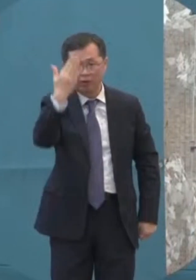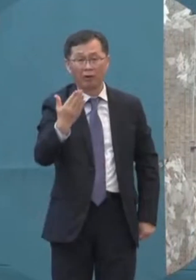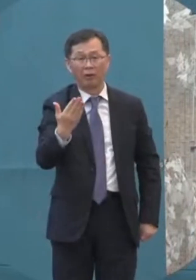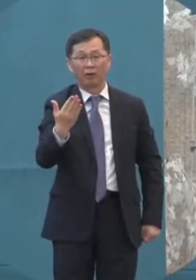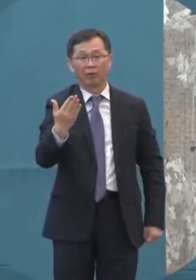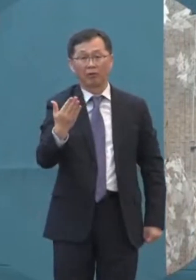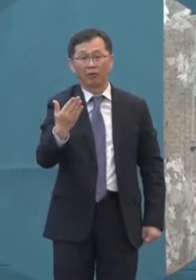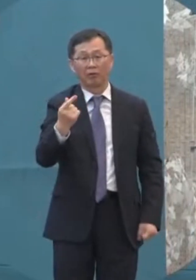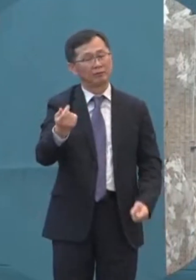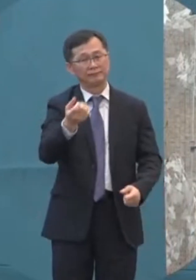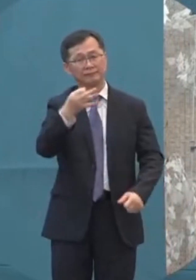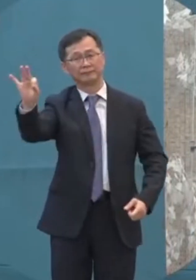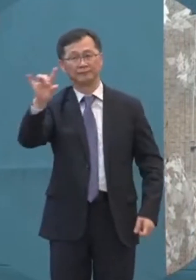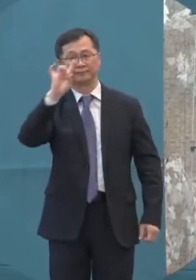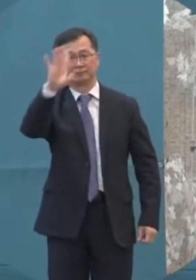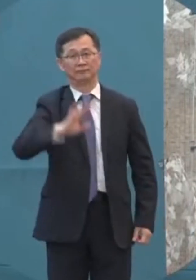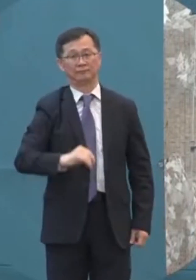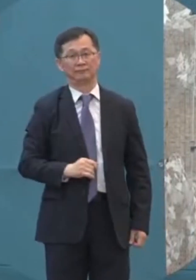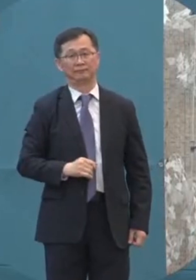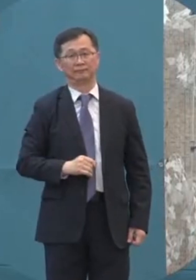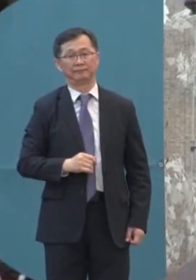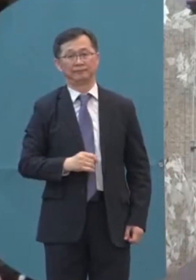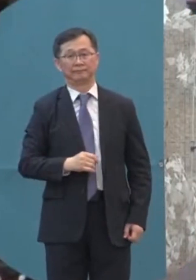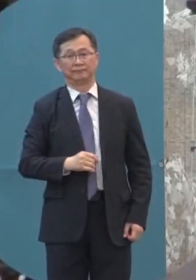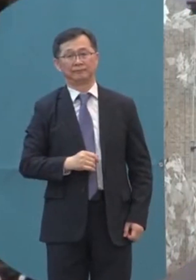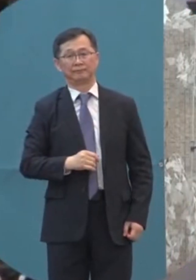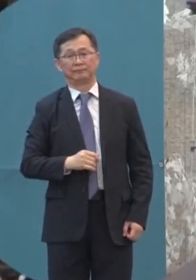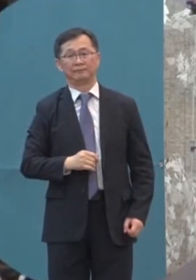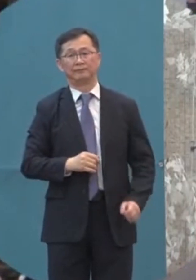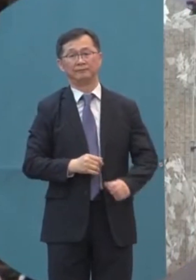그건 우리는 용납할 수가 없습니다.